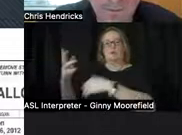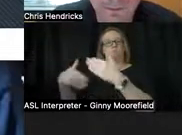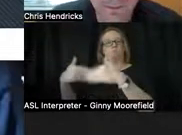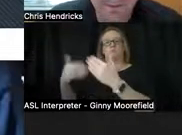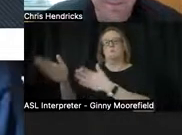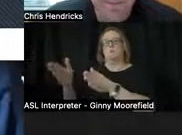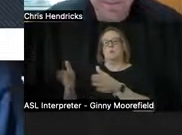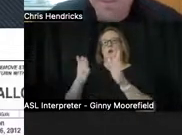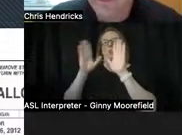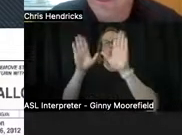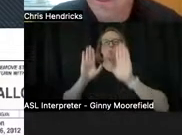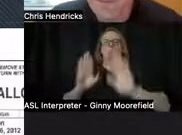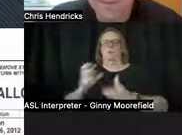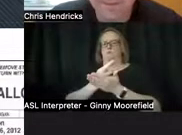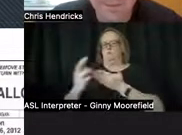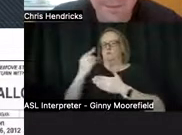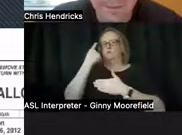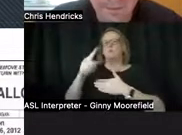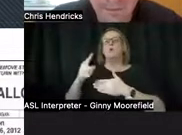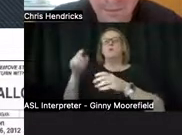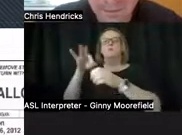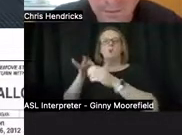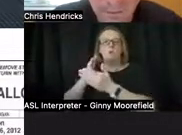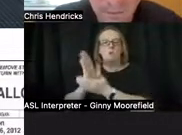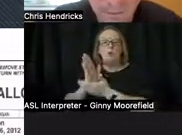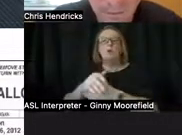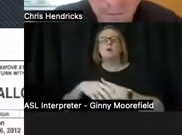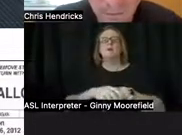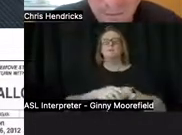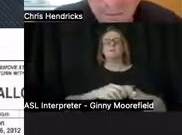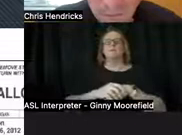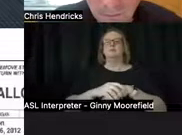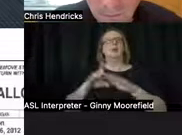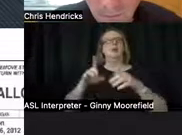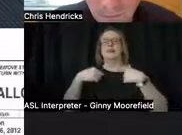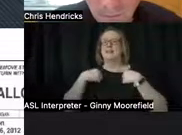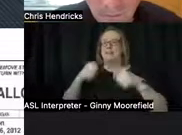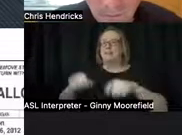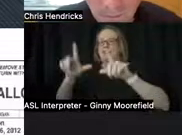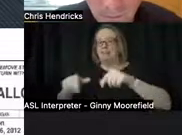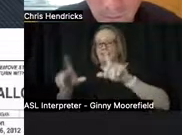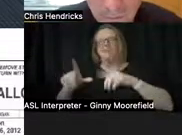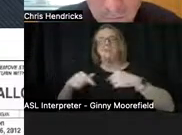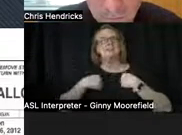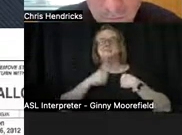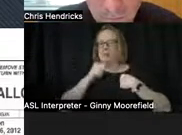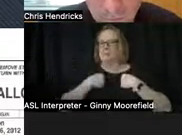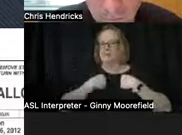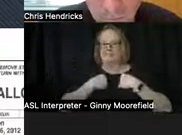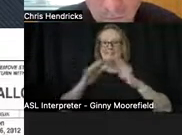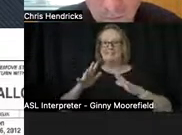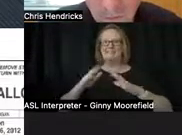recursos excepcionales sobre Derechos para votar que se llama